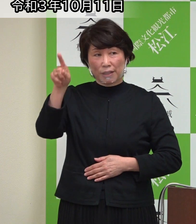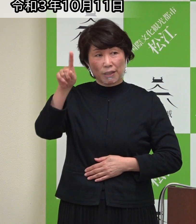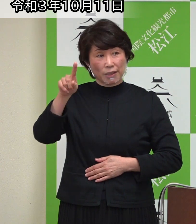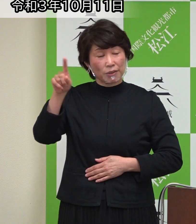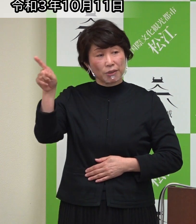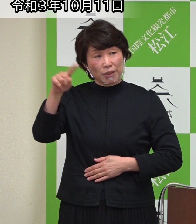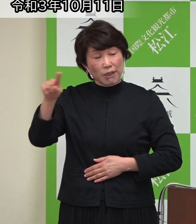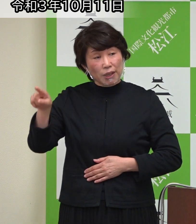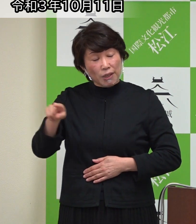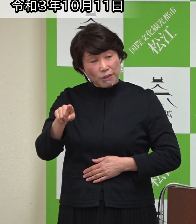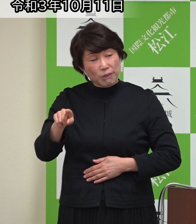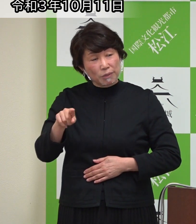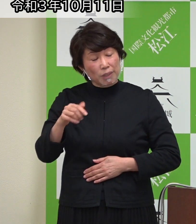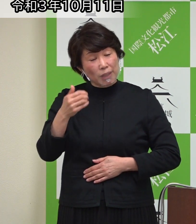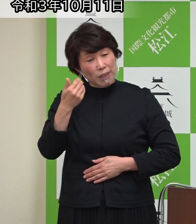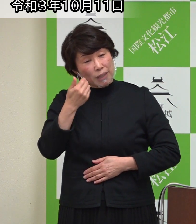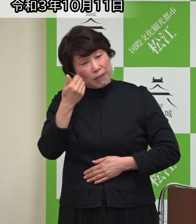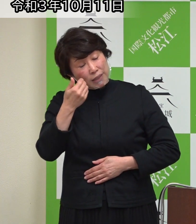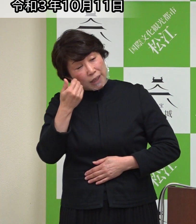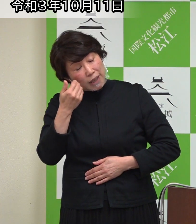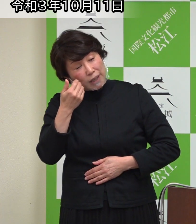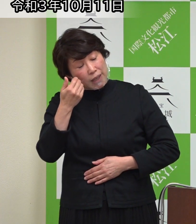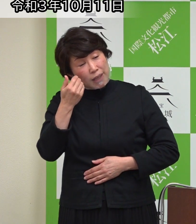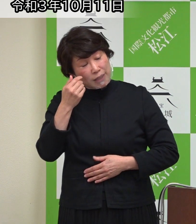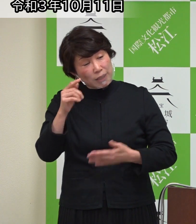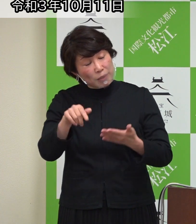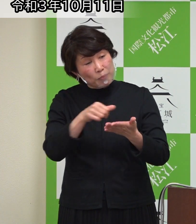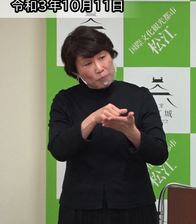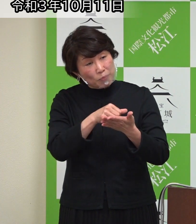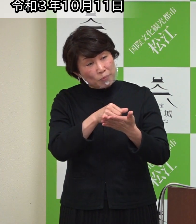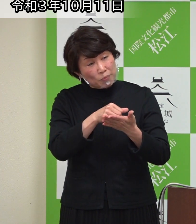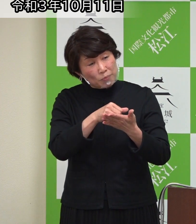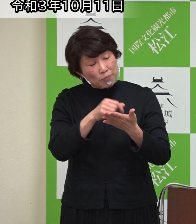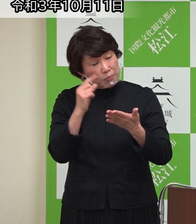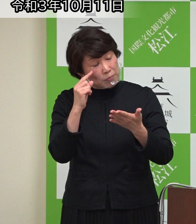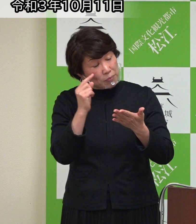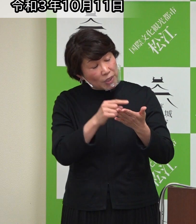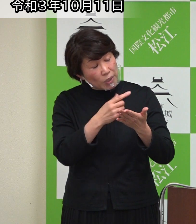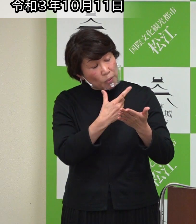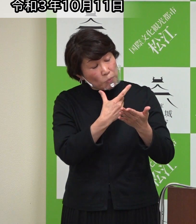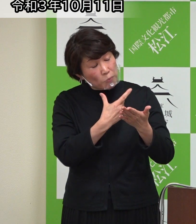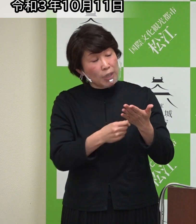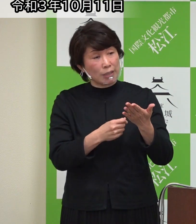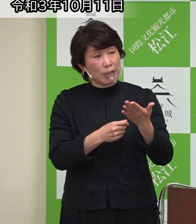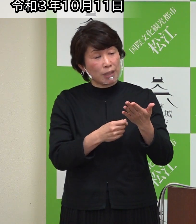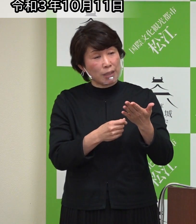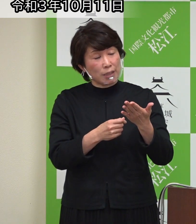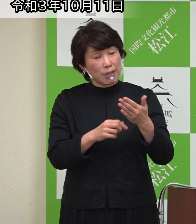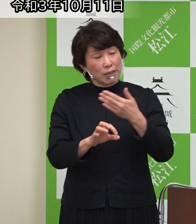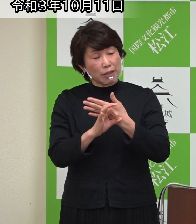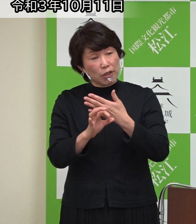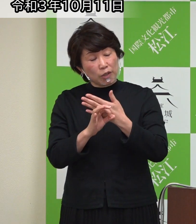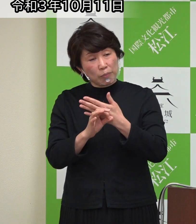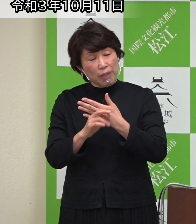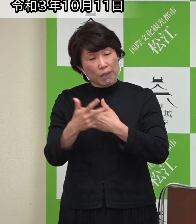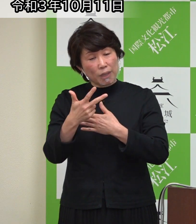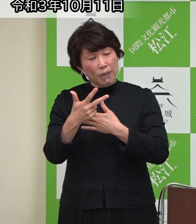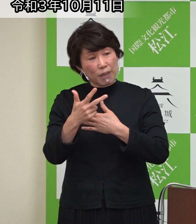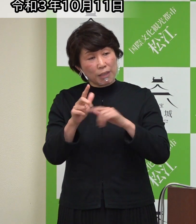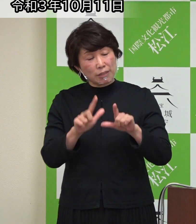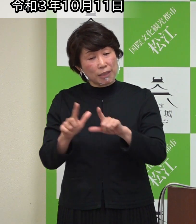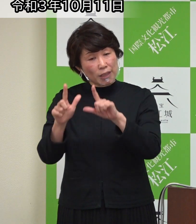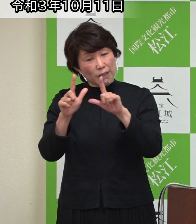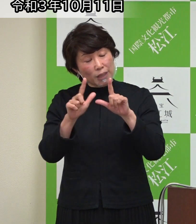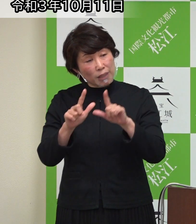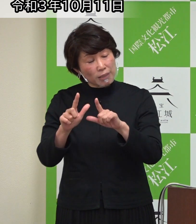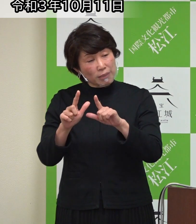にフォローしてほしいというふうに、例えばその生活情報を欲している市民なのか、うん、それとも今後その、まあ、コ